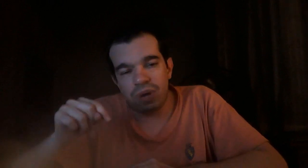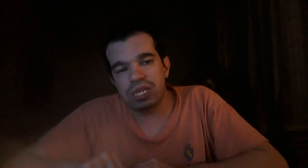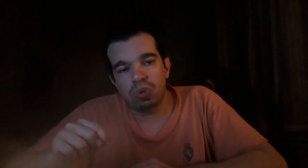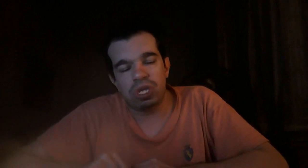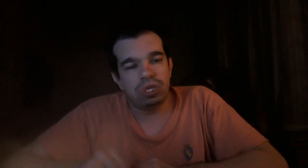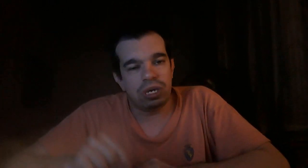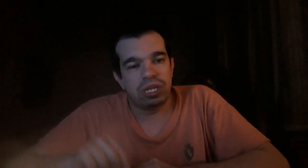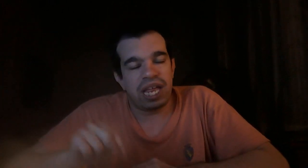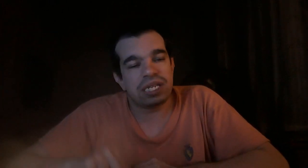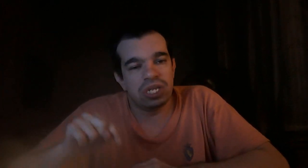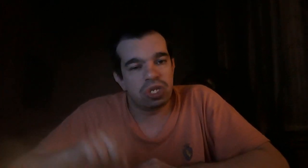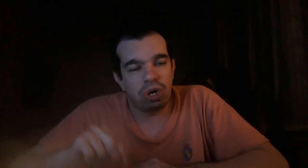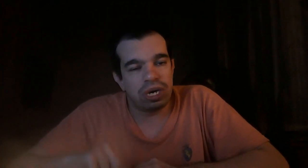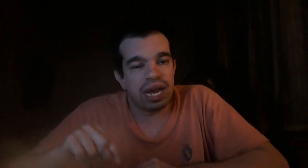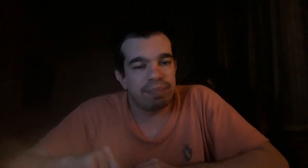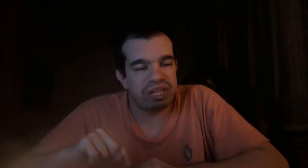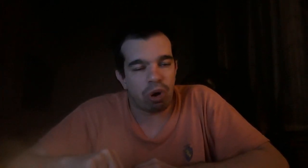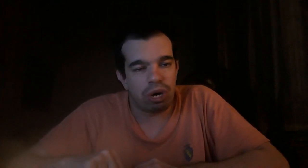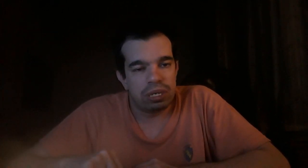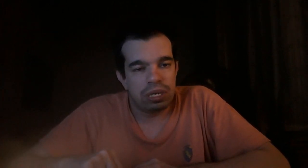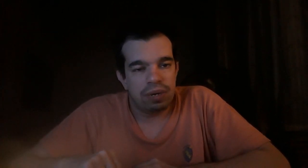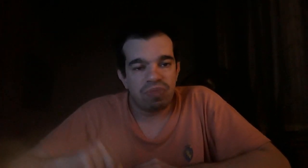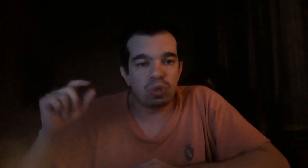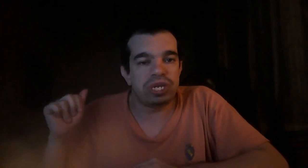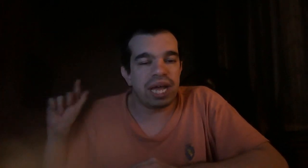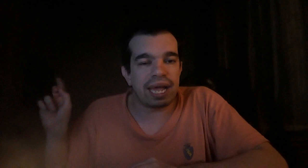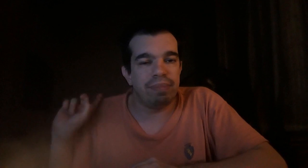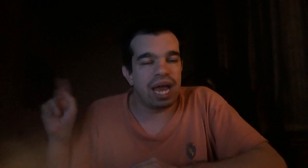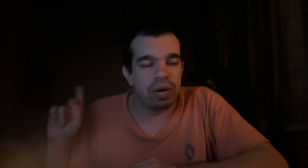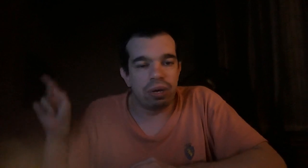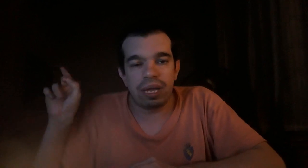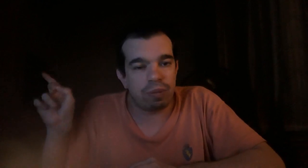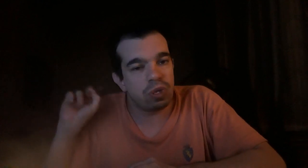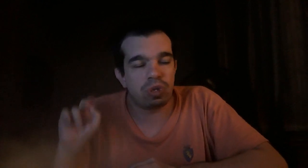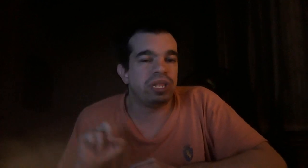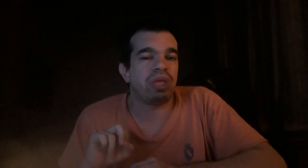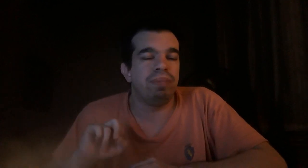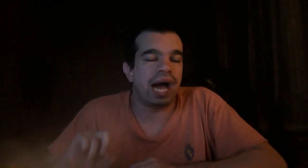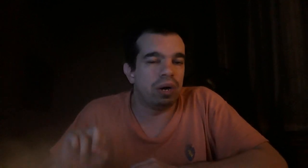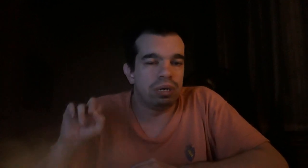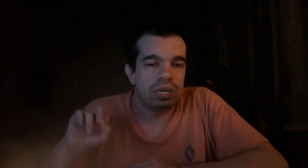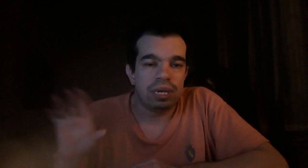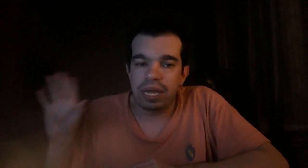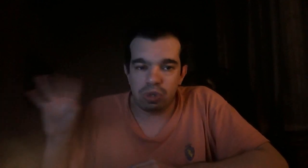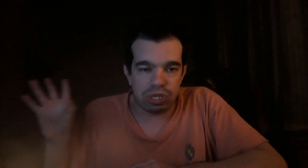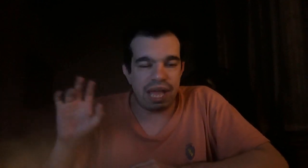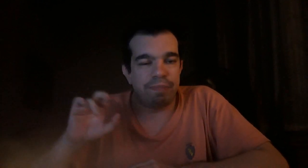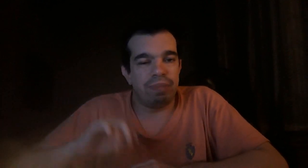quasi tutti i giorni degli ascensori, della metro. Succede anche a Milano. E quando sono andato a Milano, e sono sempre a